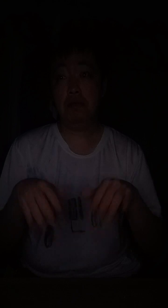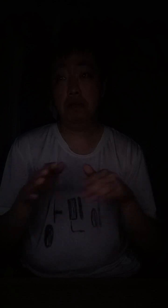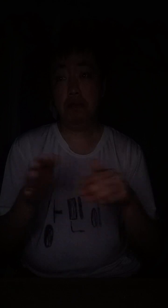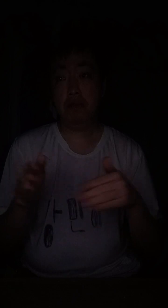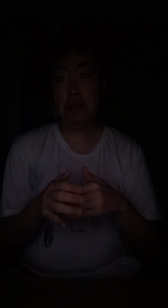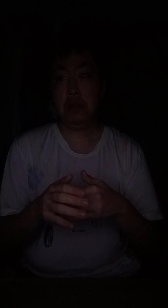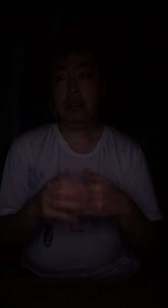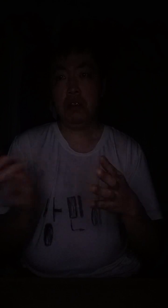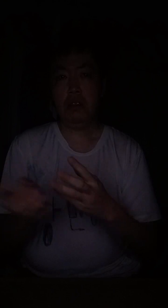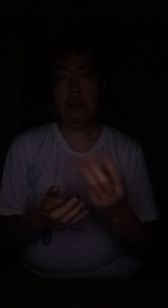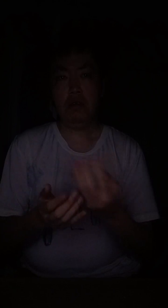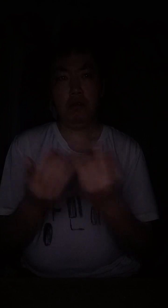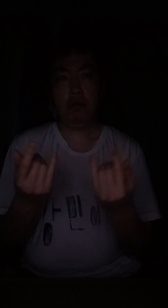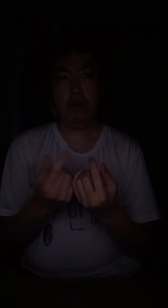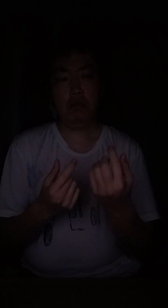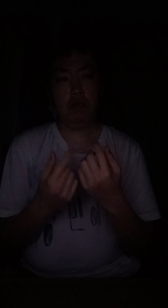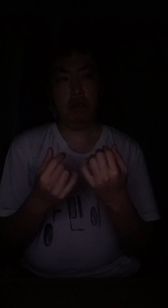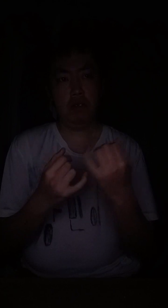전파의 간섭도 장애물로 지적합니다.